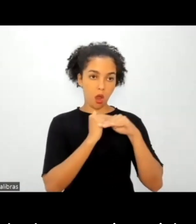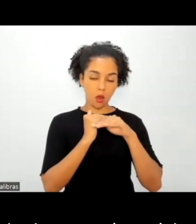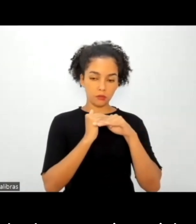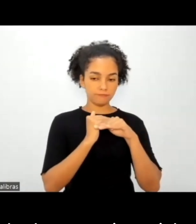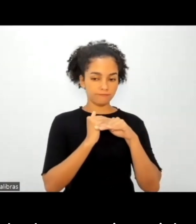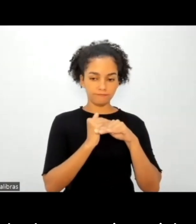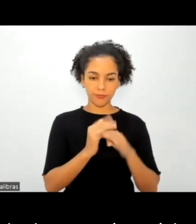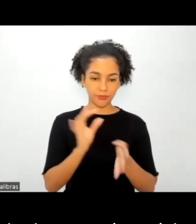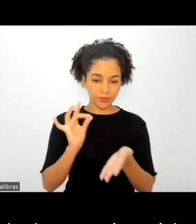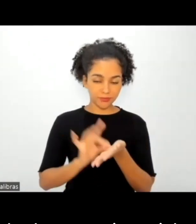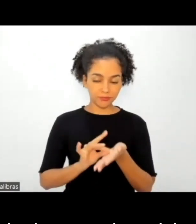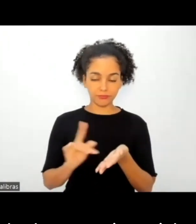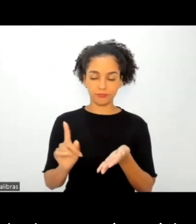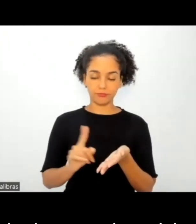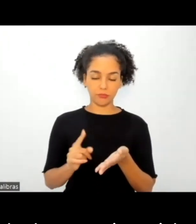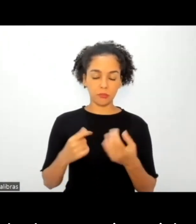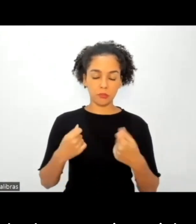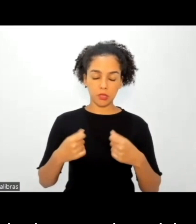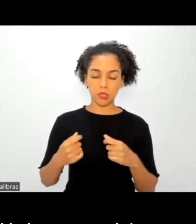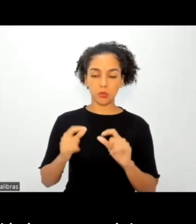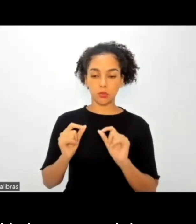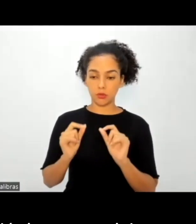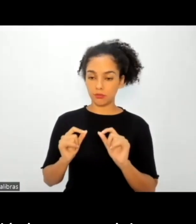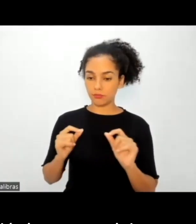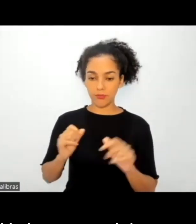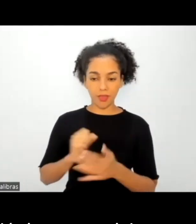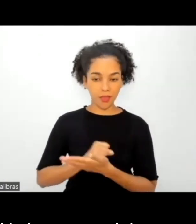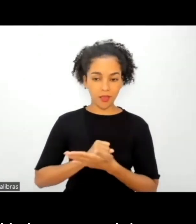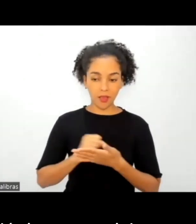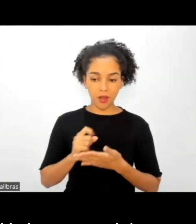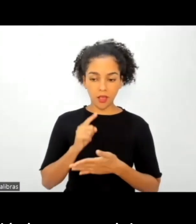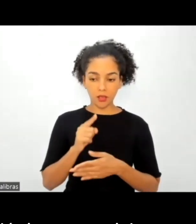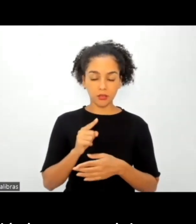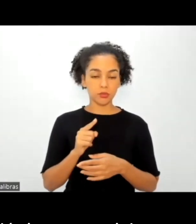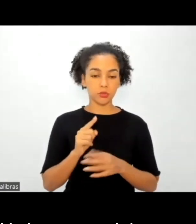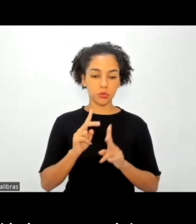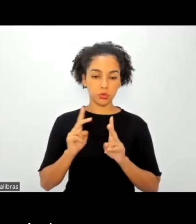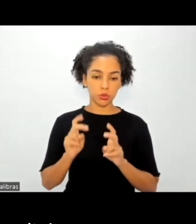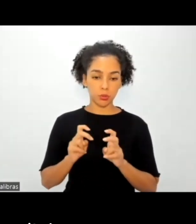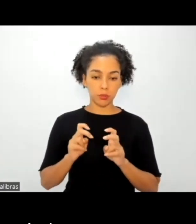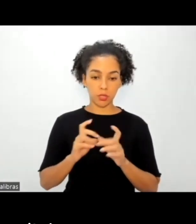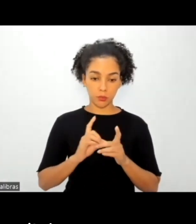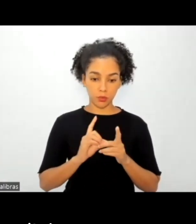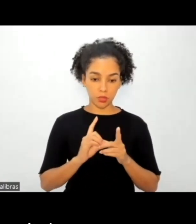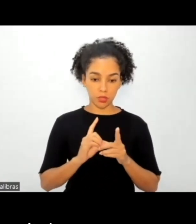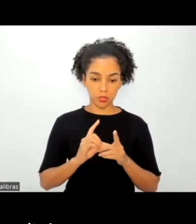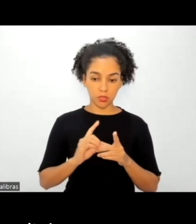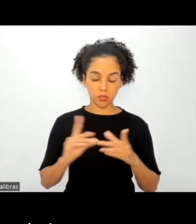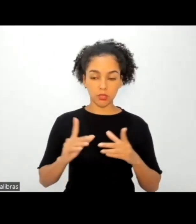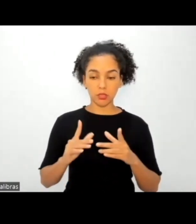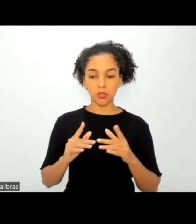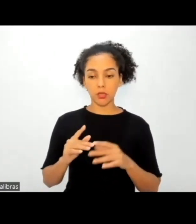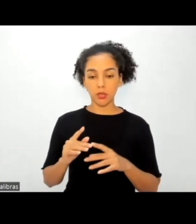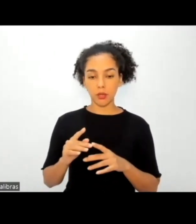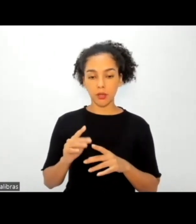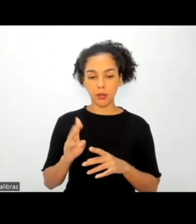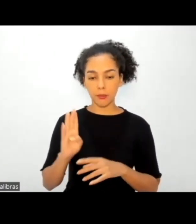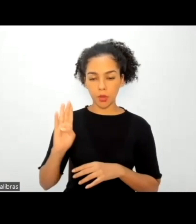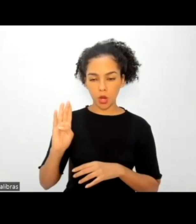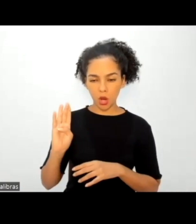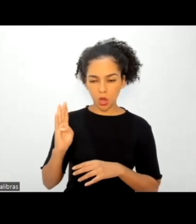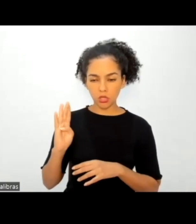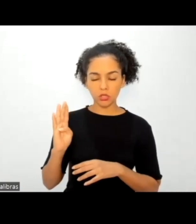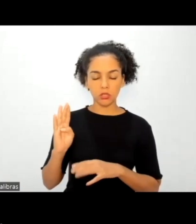precisa superar esse mito da democracia racial, que cumpre uma função ideológica essencial de manutenção do capital,